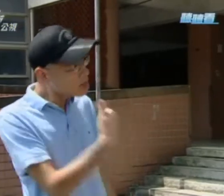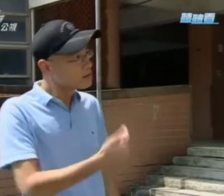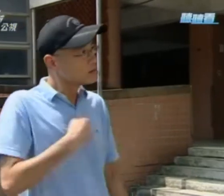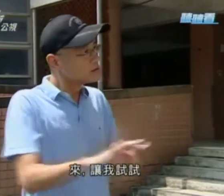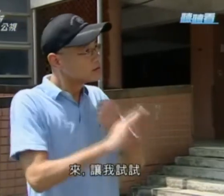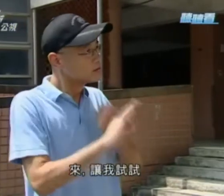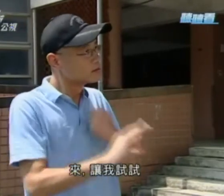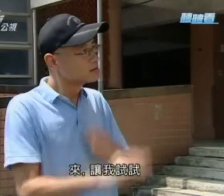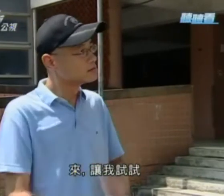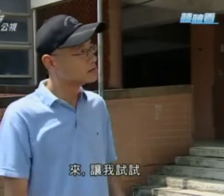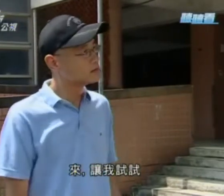来让我试试。